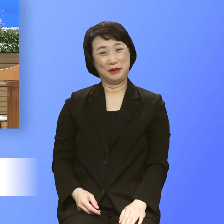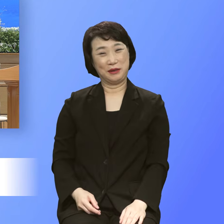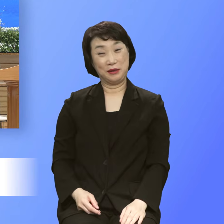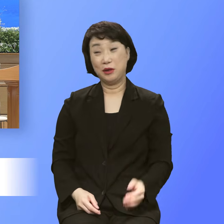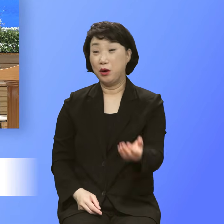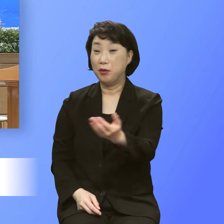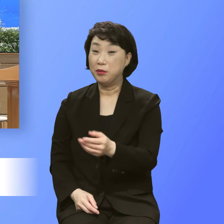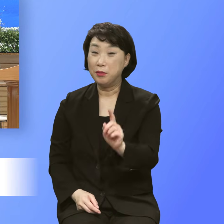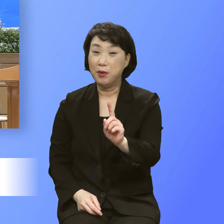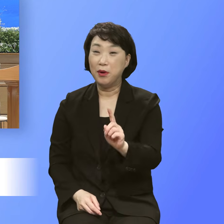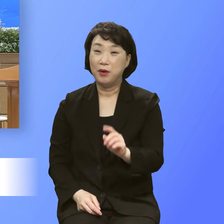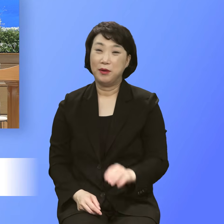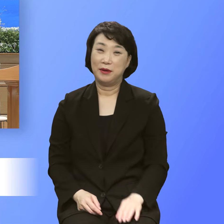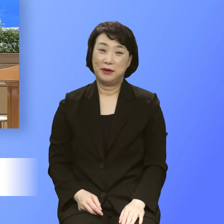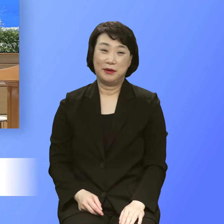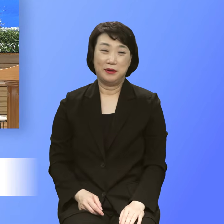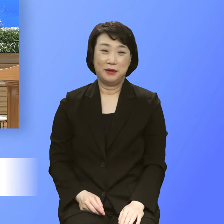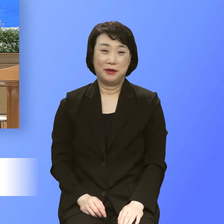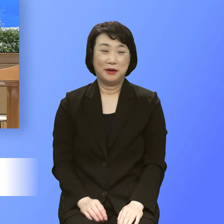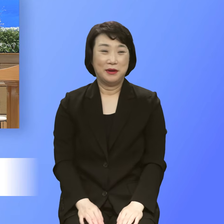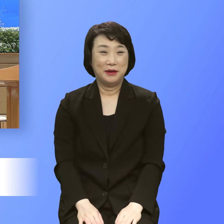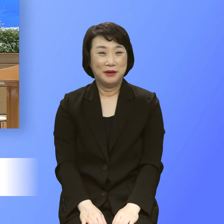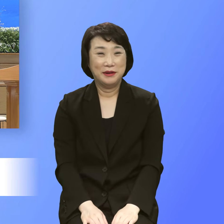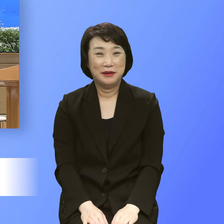근데 사람들은